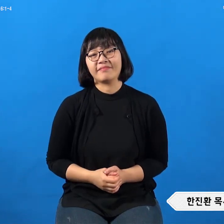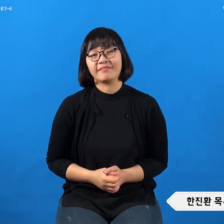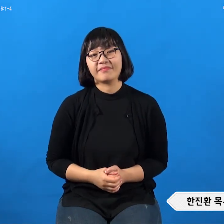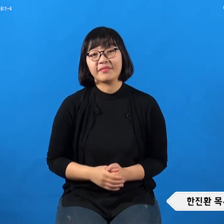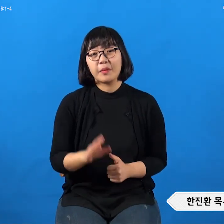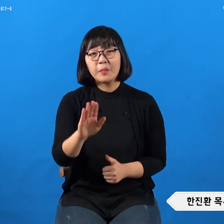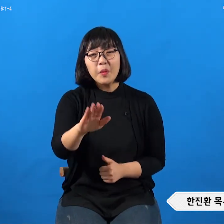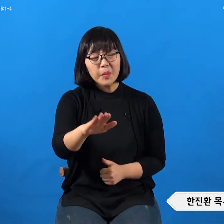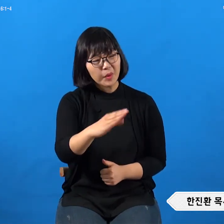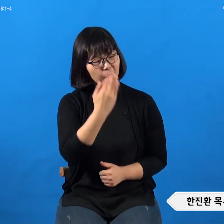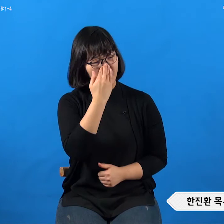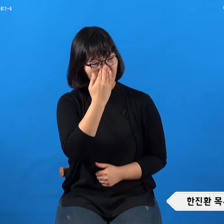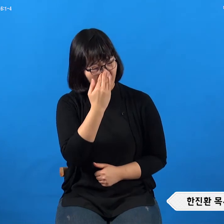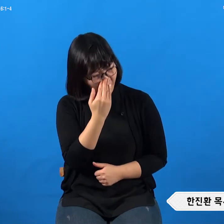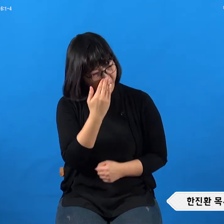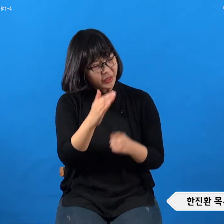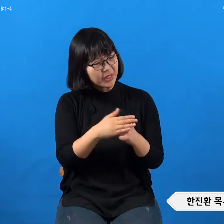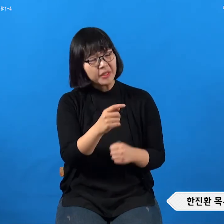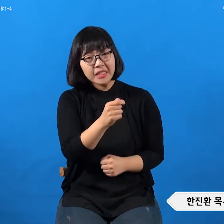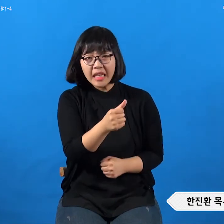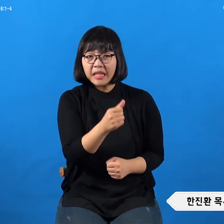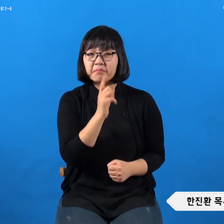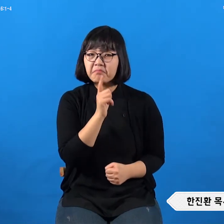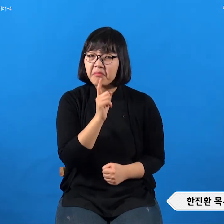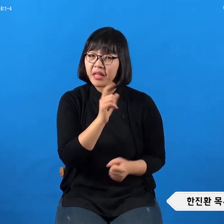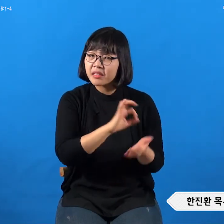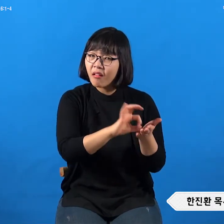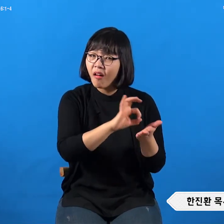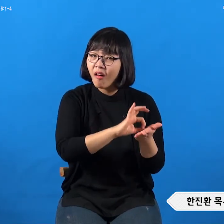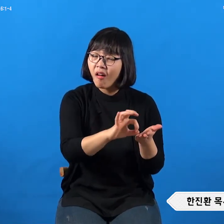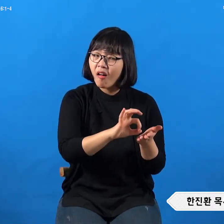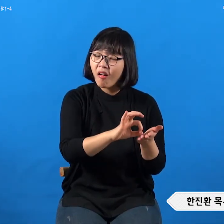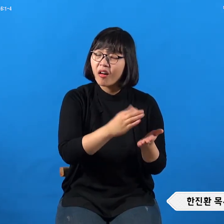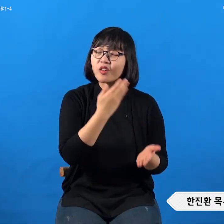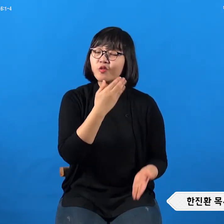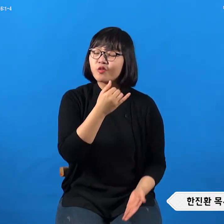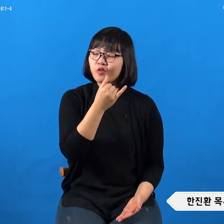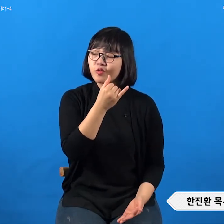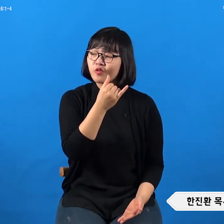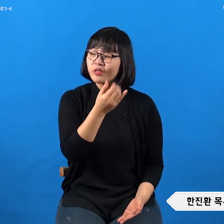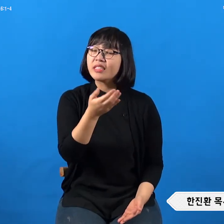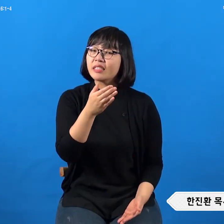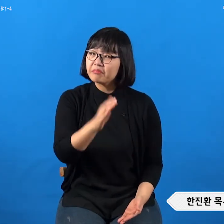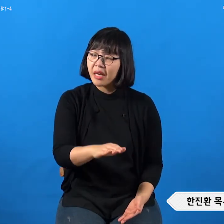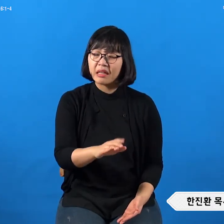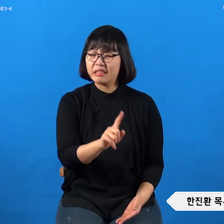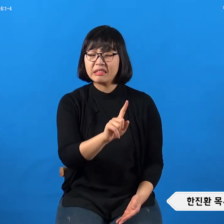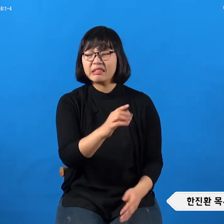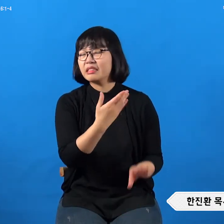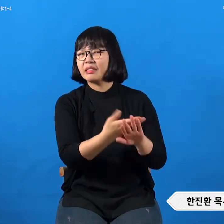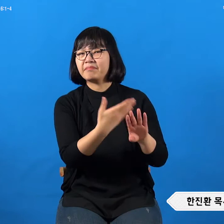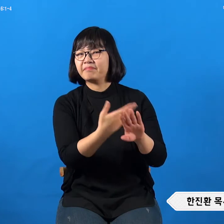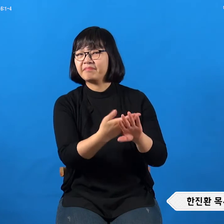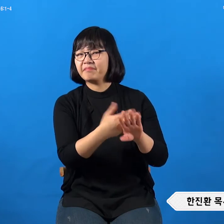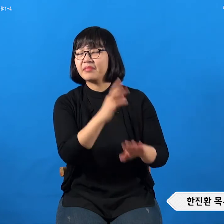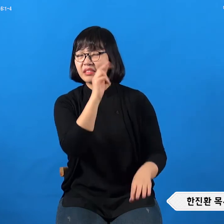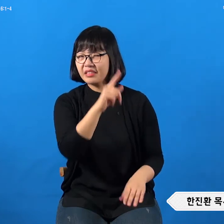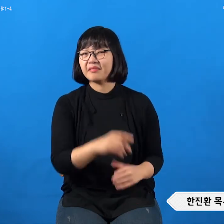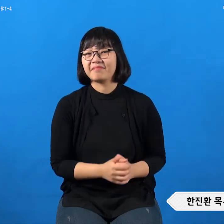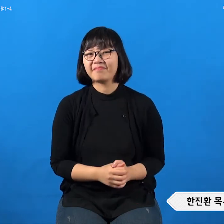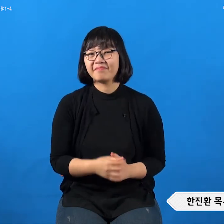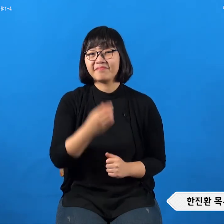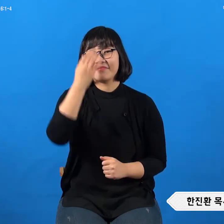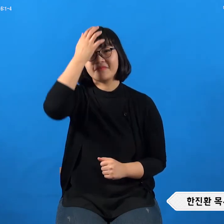혹시 겸손해서 그렇게 표현을 한 것이다 그럴 수 있는데, 그래도 그건 잘못입니다. 요즘은 그렇게 표현 안 합니다.